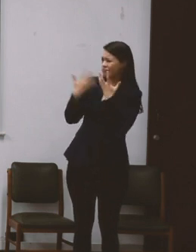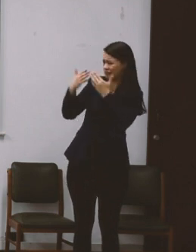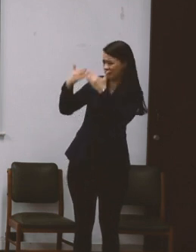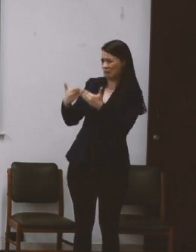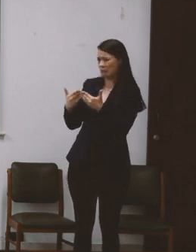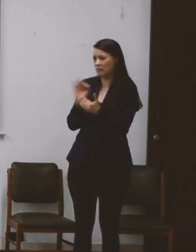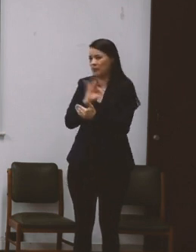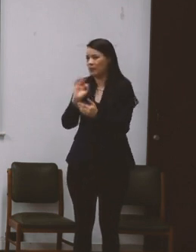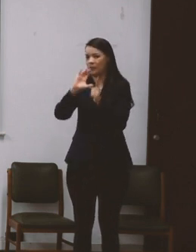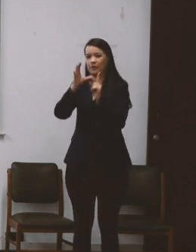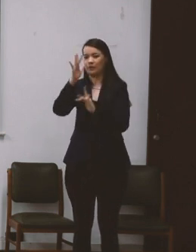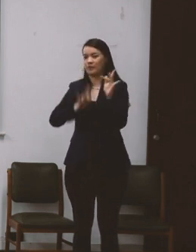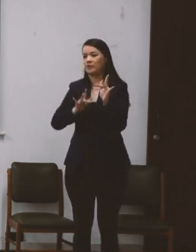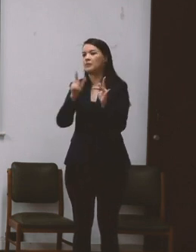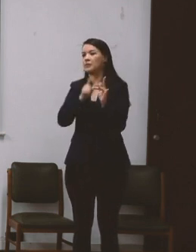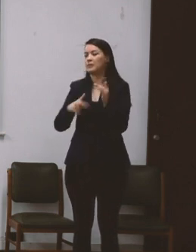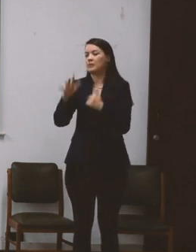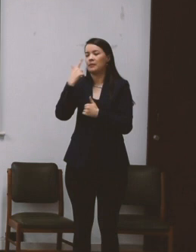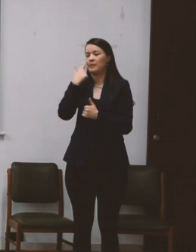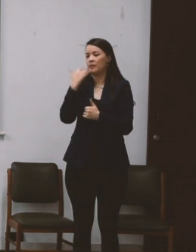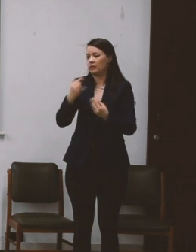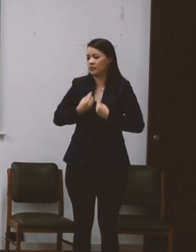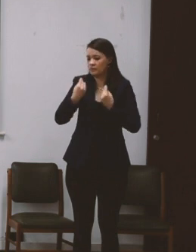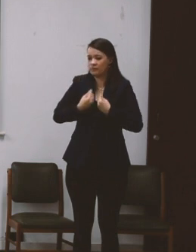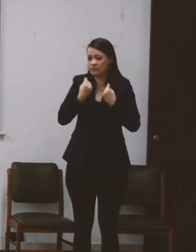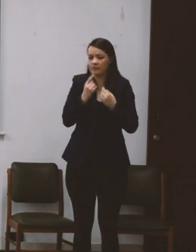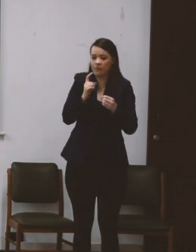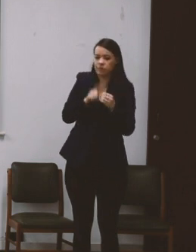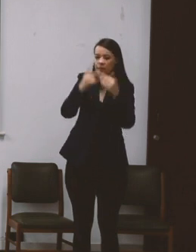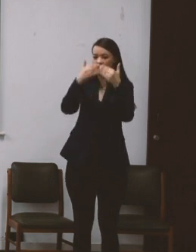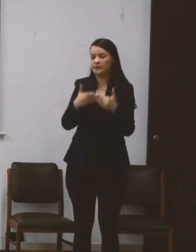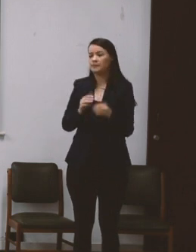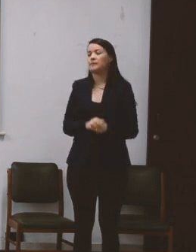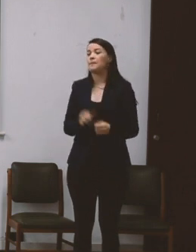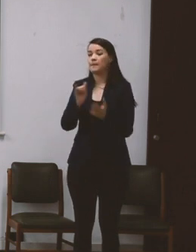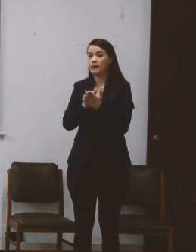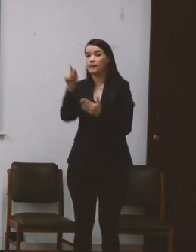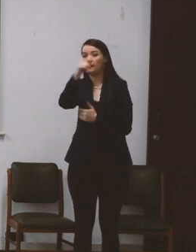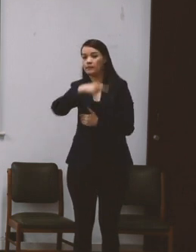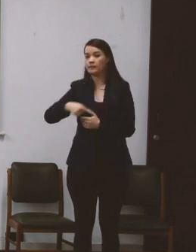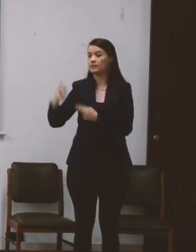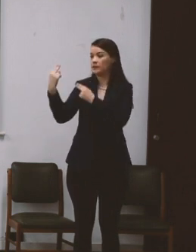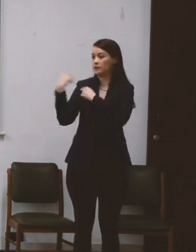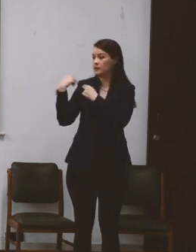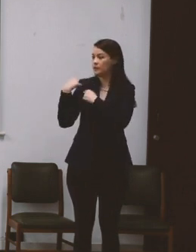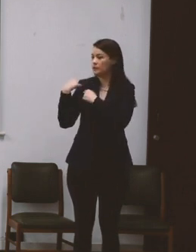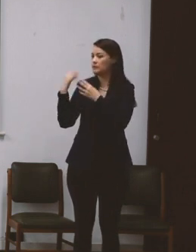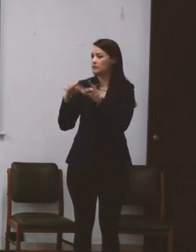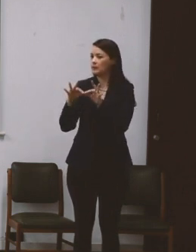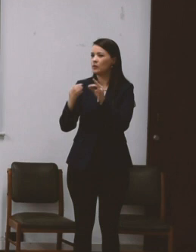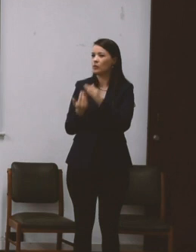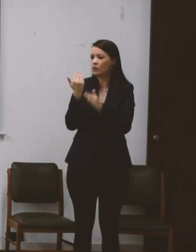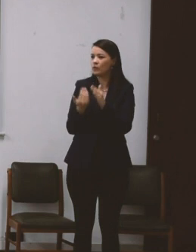narrativas encaminadas a vivirla como sufrimiento y padecimiento. Por ende, es nuestra responsabilidad abrir